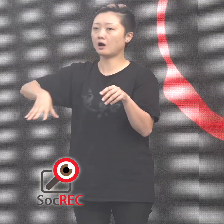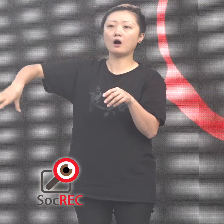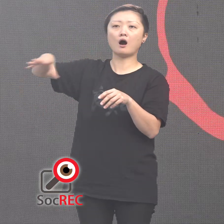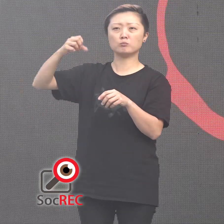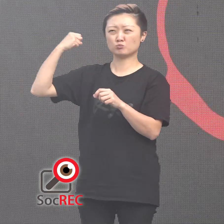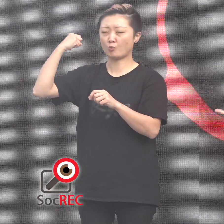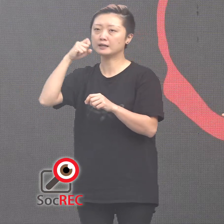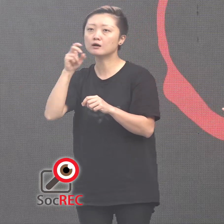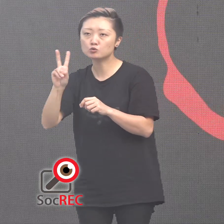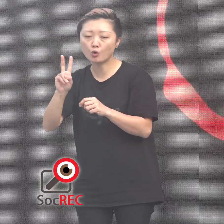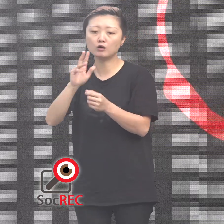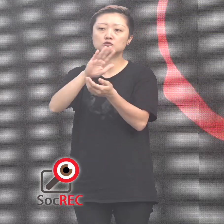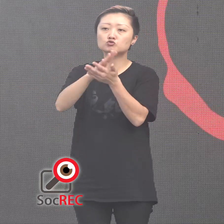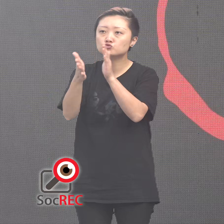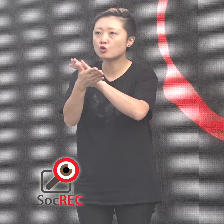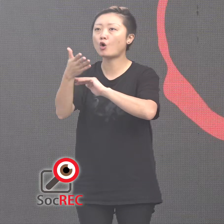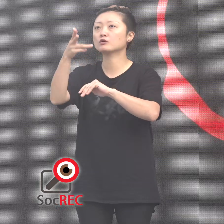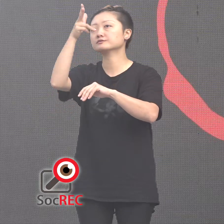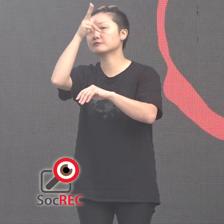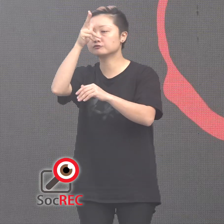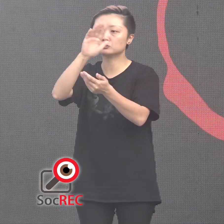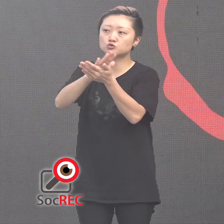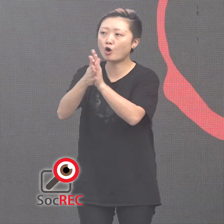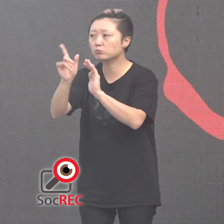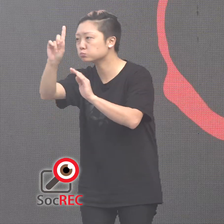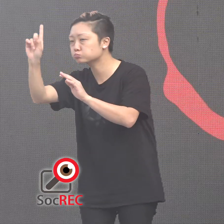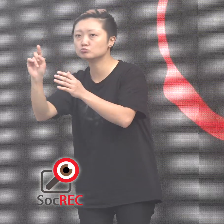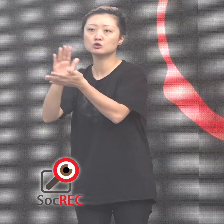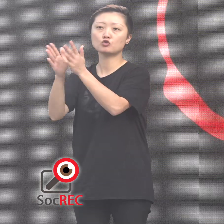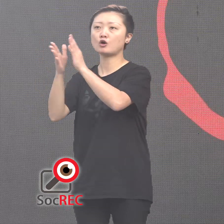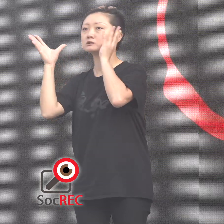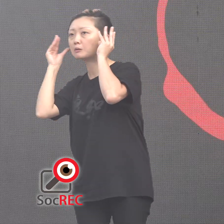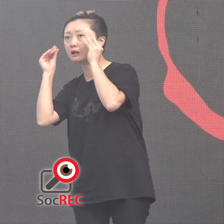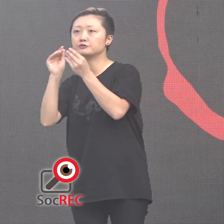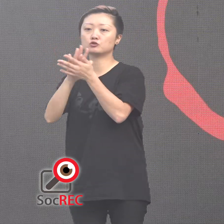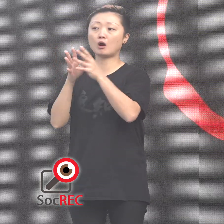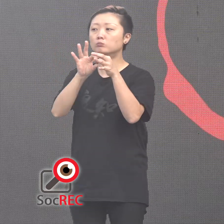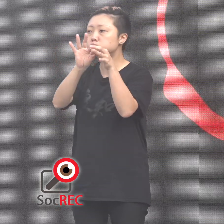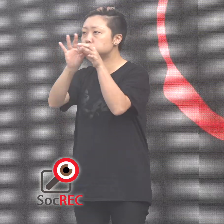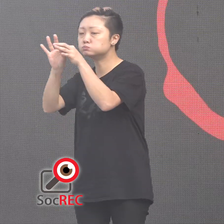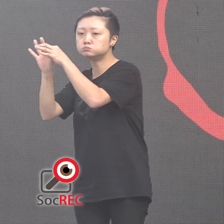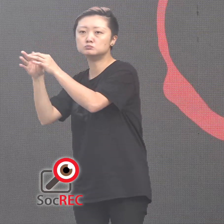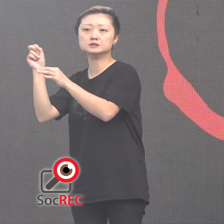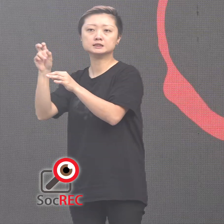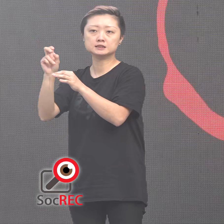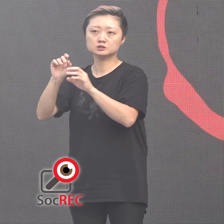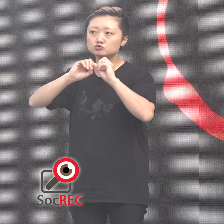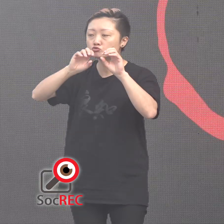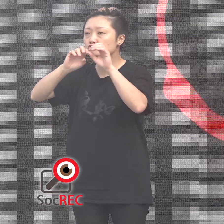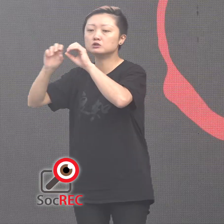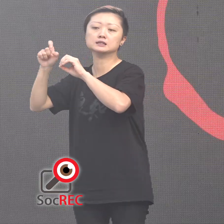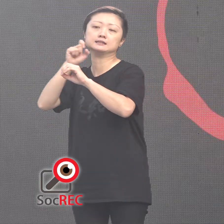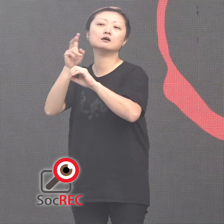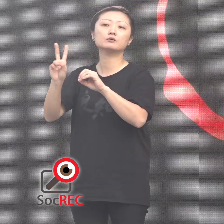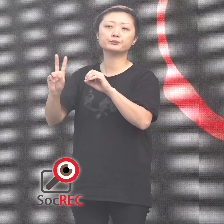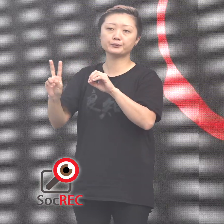每天見不同的朋友，可能日本政界的朋友、傳媒界的朋友、不同界別的朋友或者學者等等，